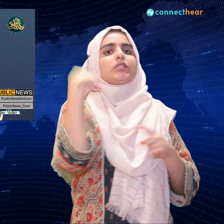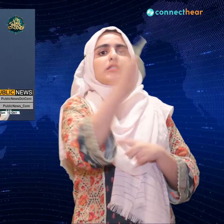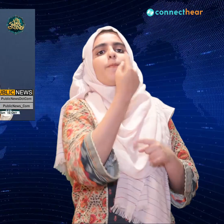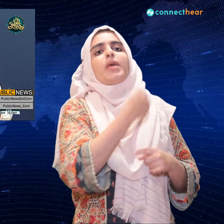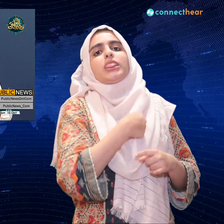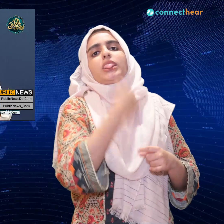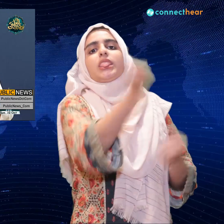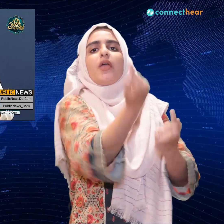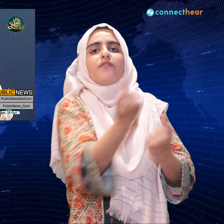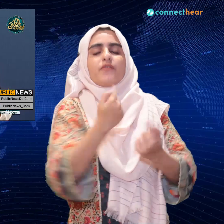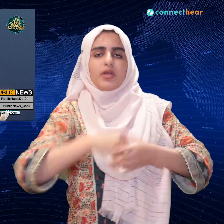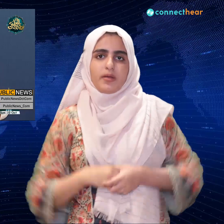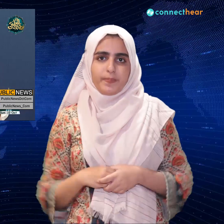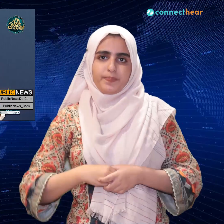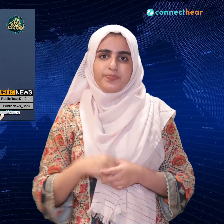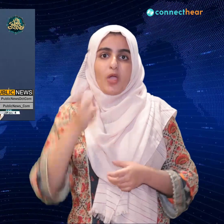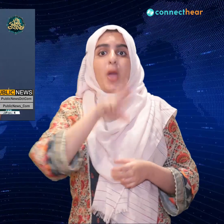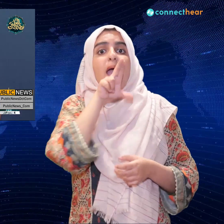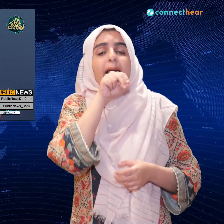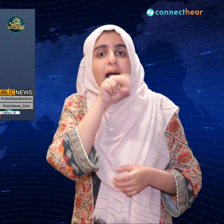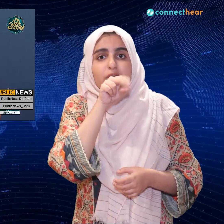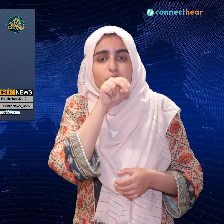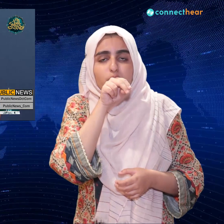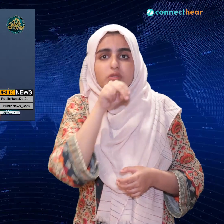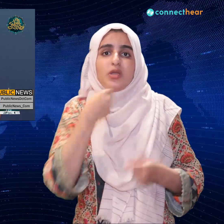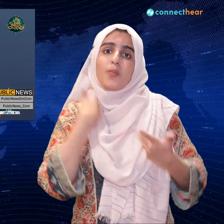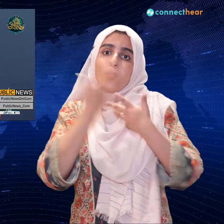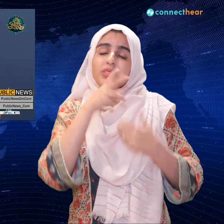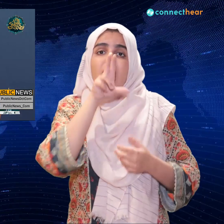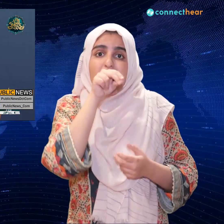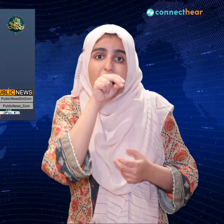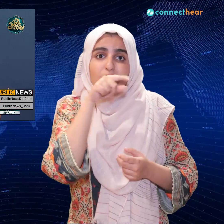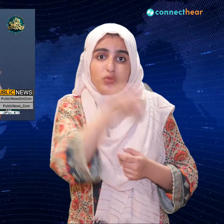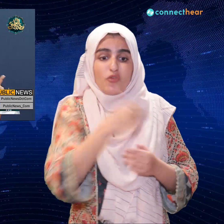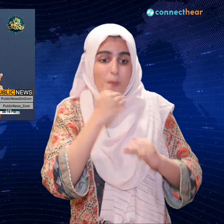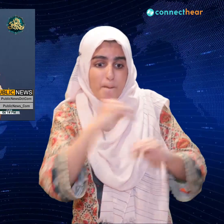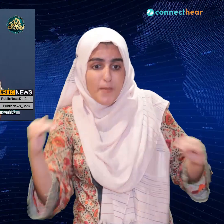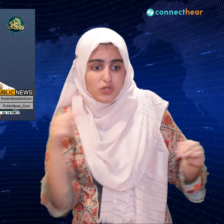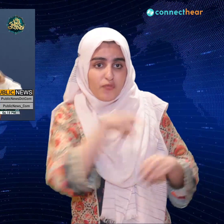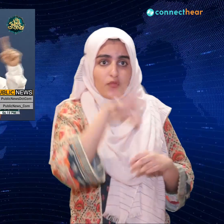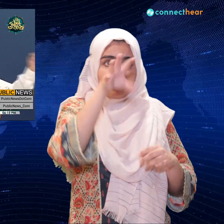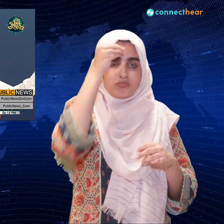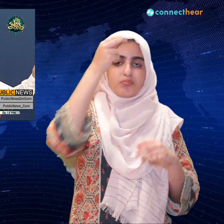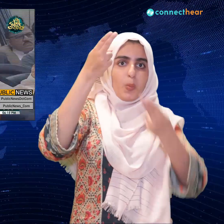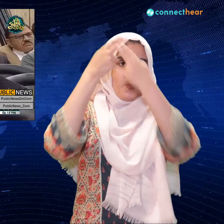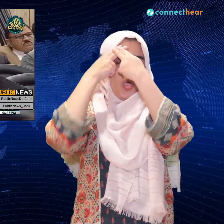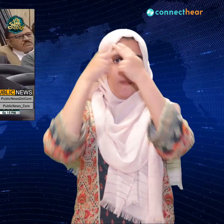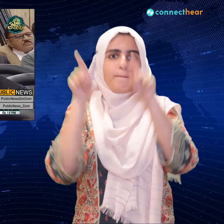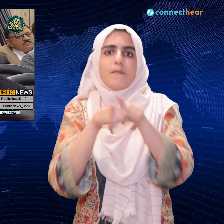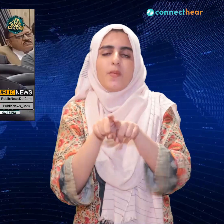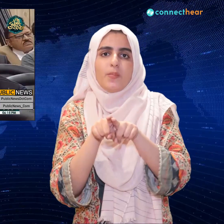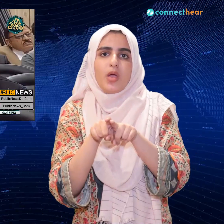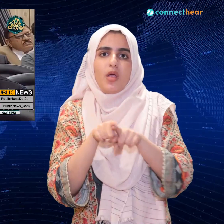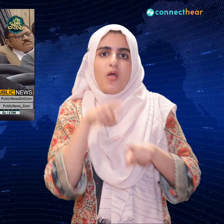پھر پرنٹ کے اوپر. اور پھر کارٹونز, میں پھر سے کہتا ہوں یہ کارٹونز جو بچوں کو دکھائے جاتے ہیں اور جو بالکل ایک ایلین کلچر ہوتا ہے,